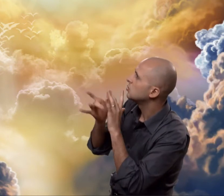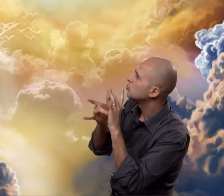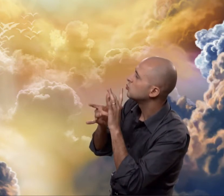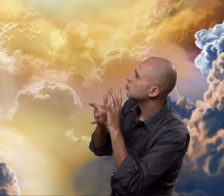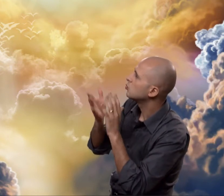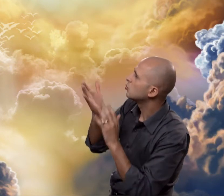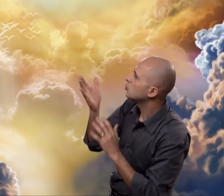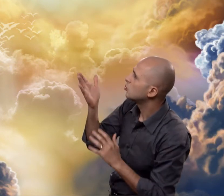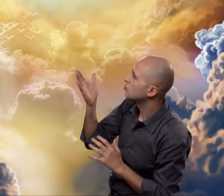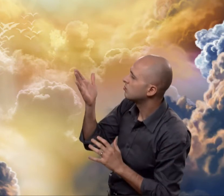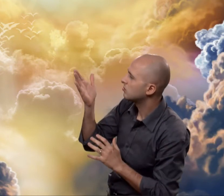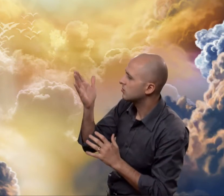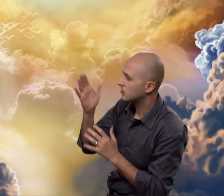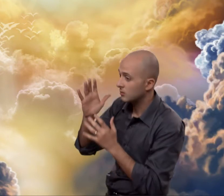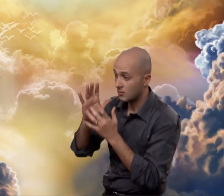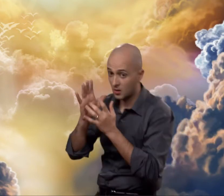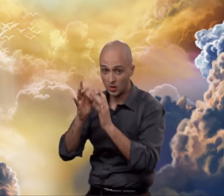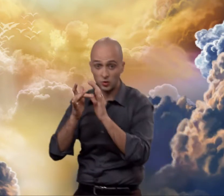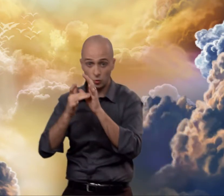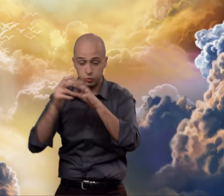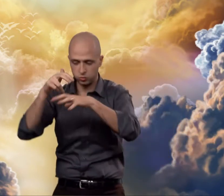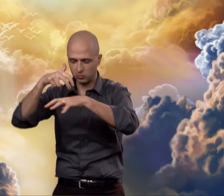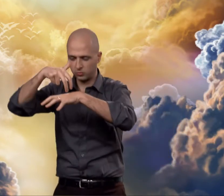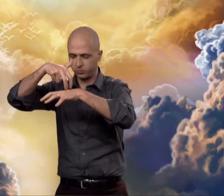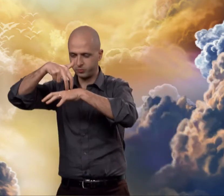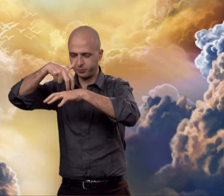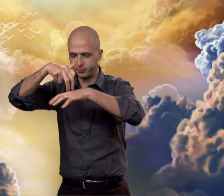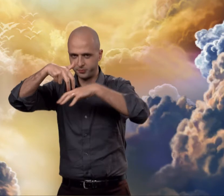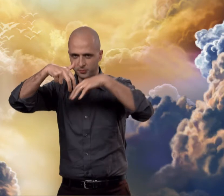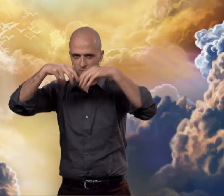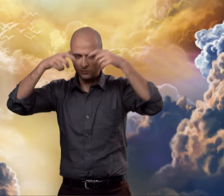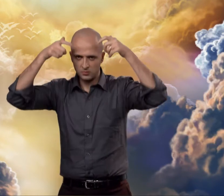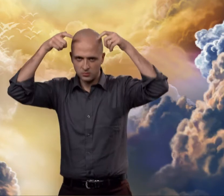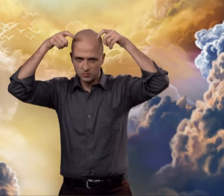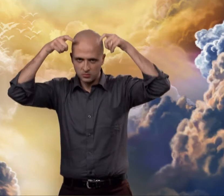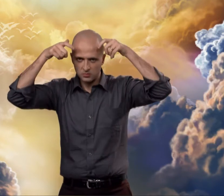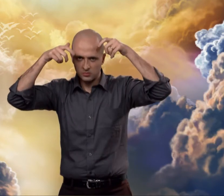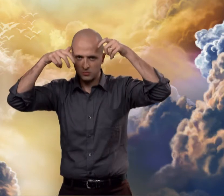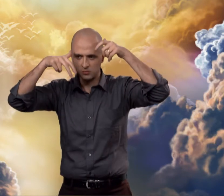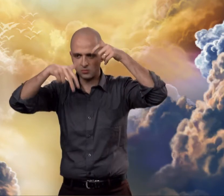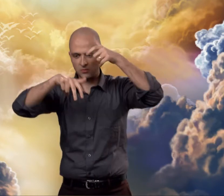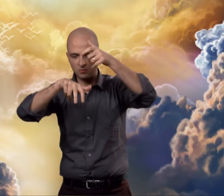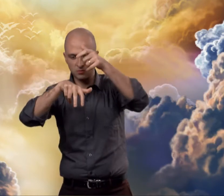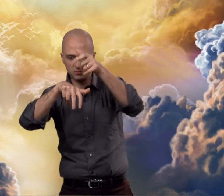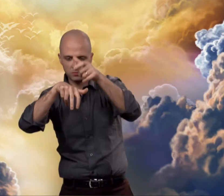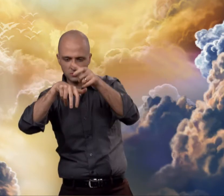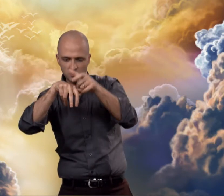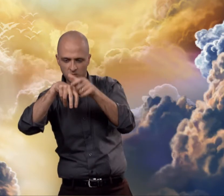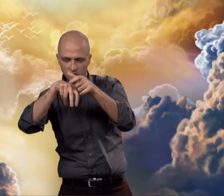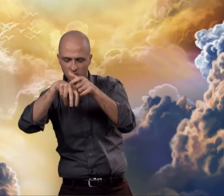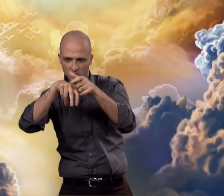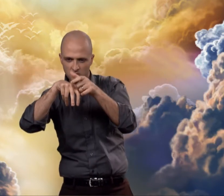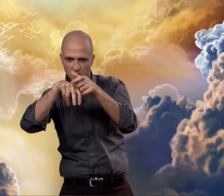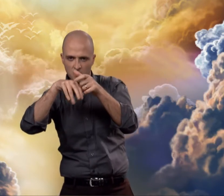Então, os reis da terra, os príncipes, os generais, os ricos, os poderosos todos, escravos e